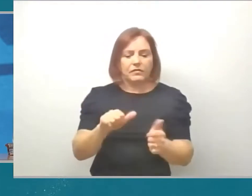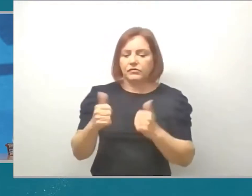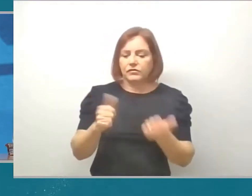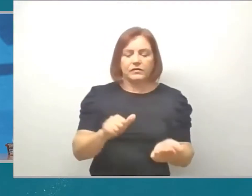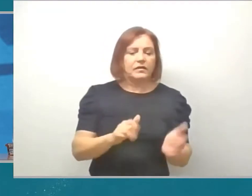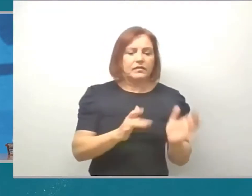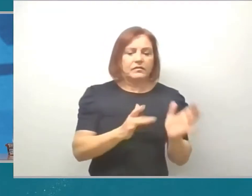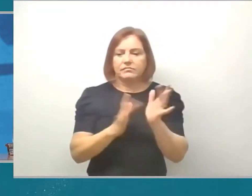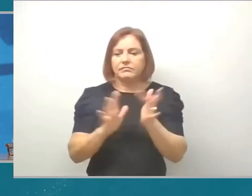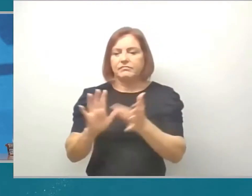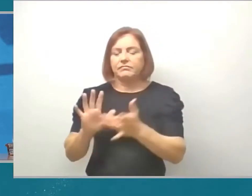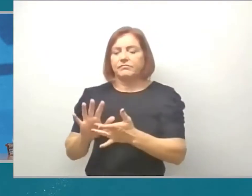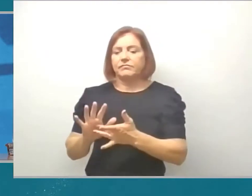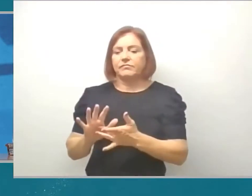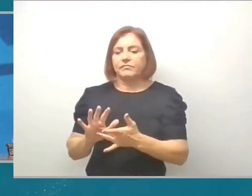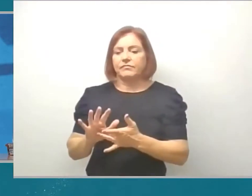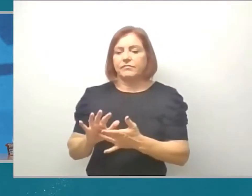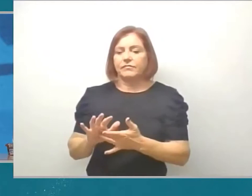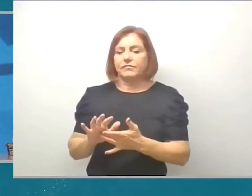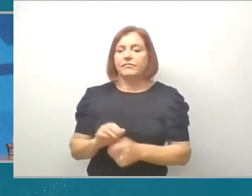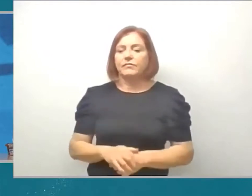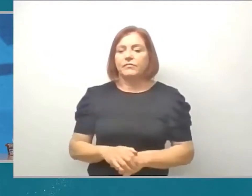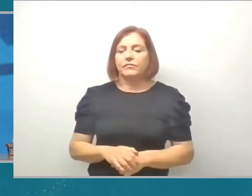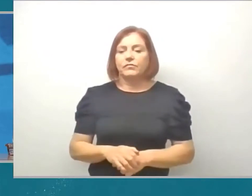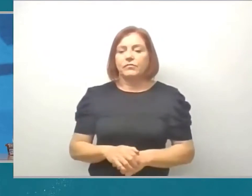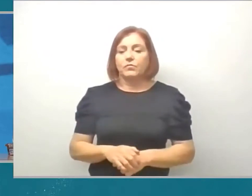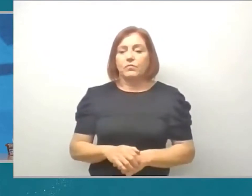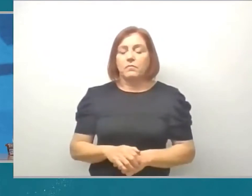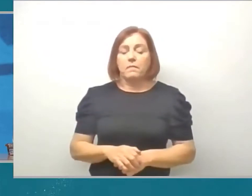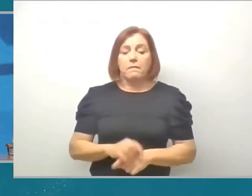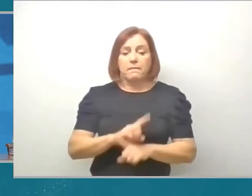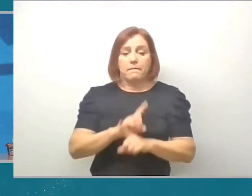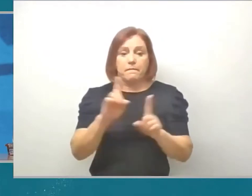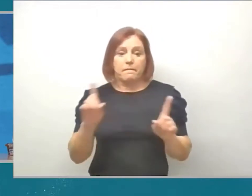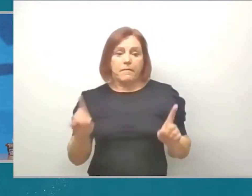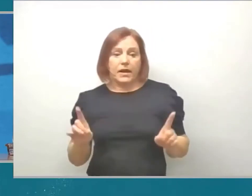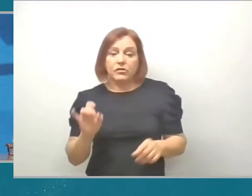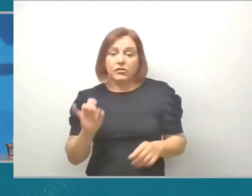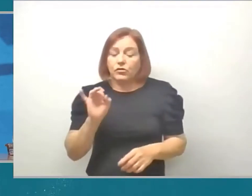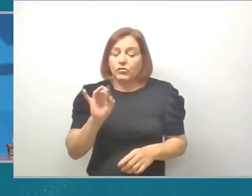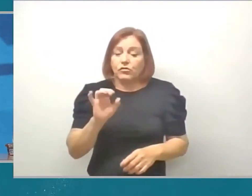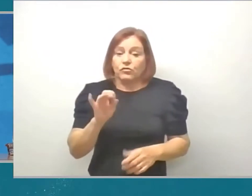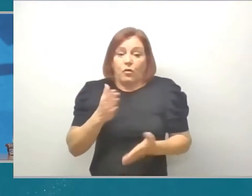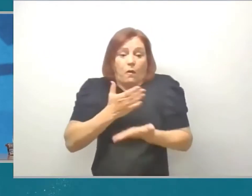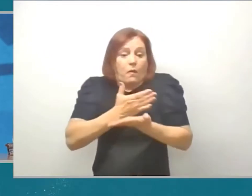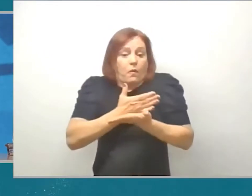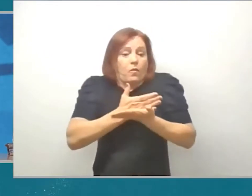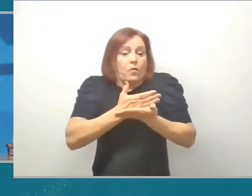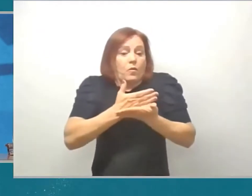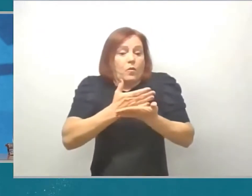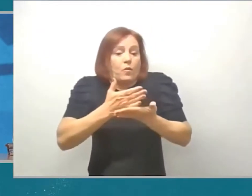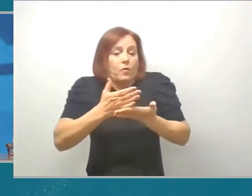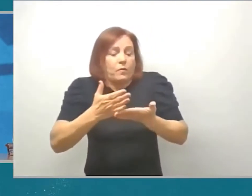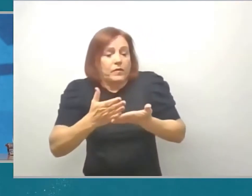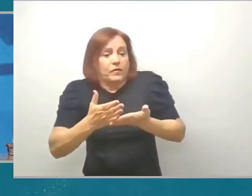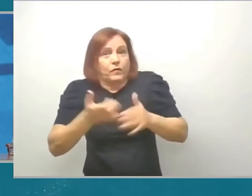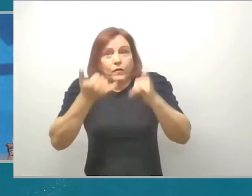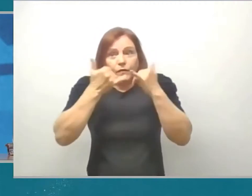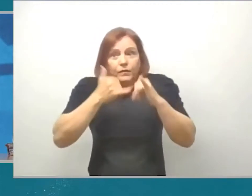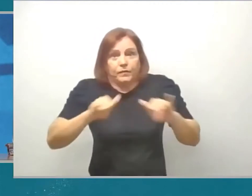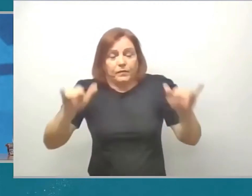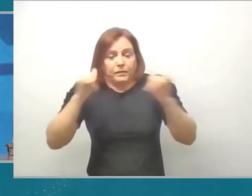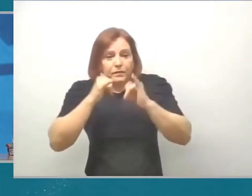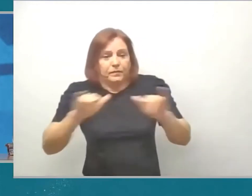Ele apenas era um precursor. Ah, agora sim. Quando o Senhor